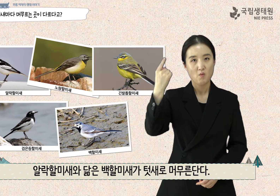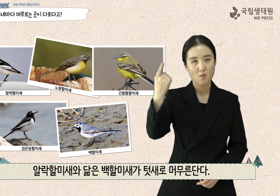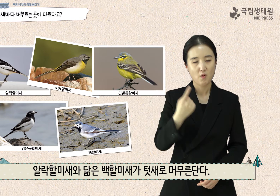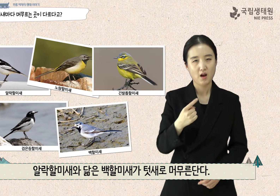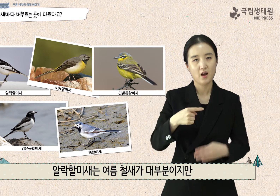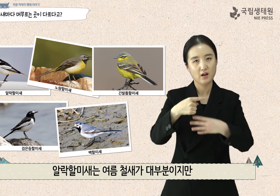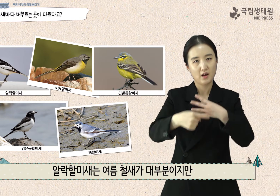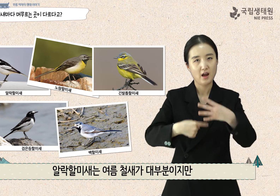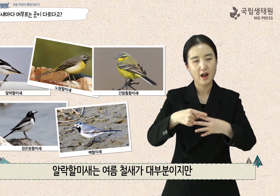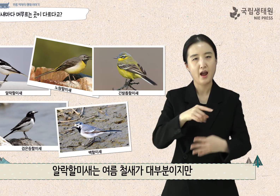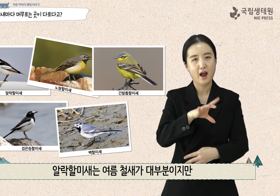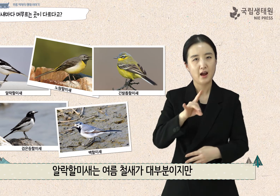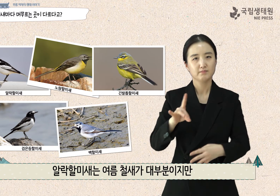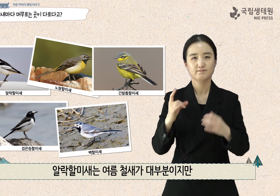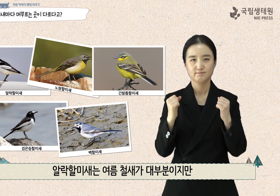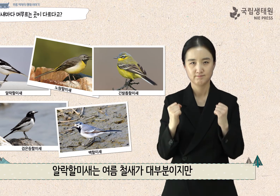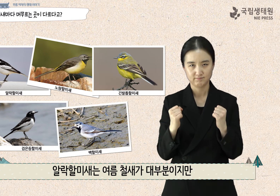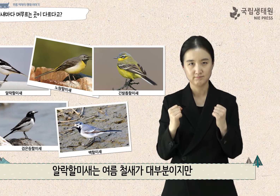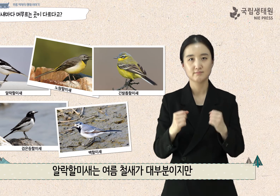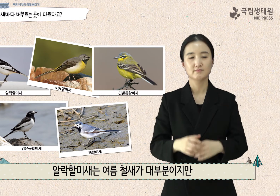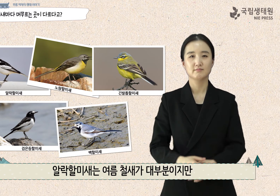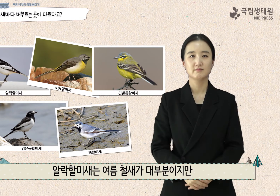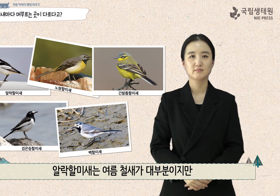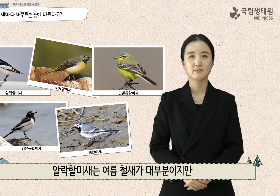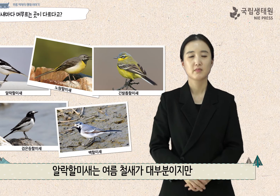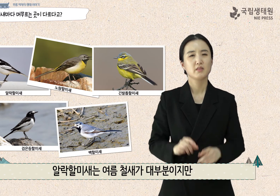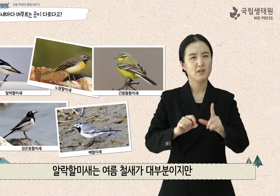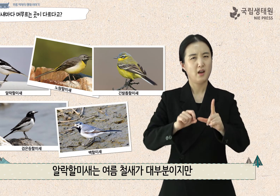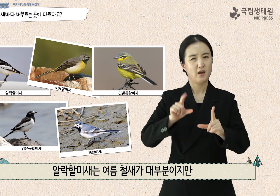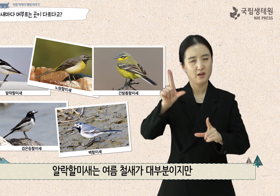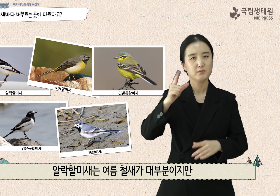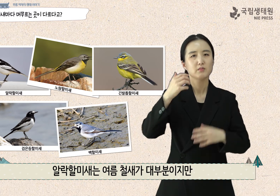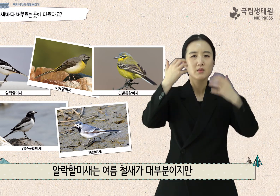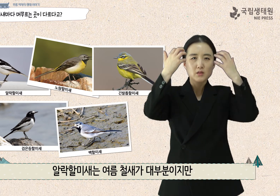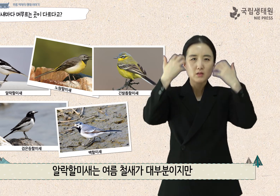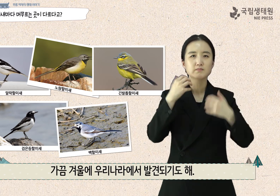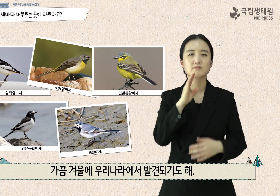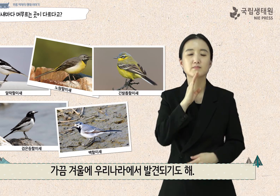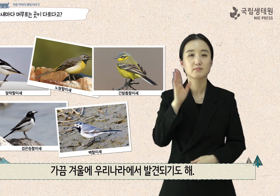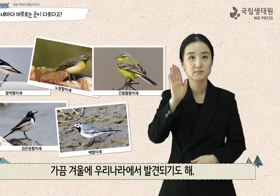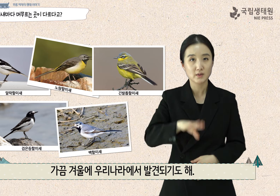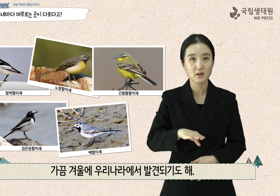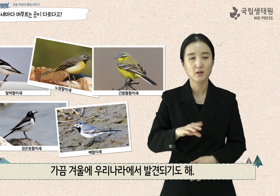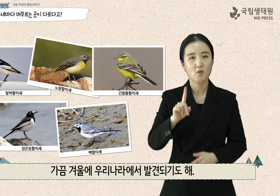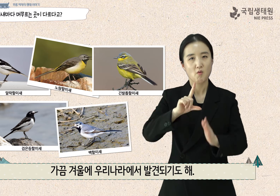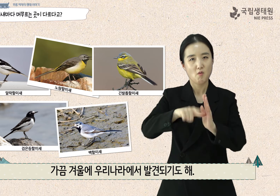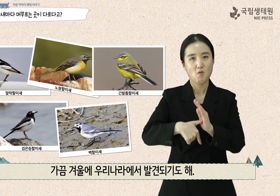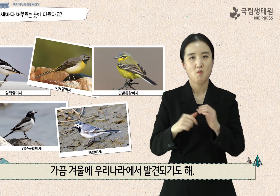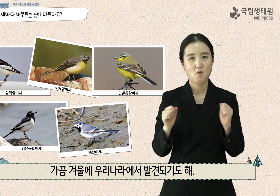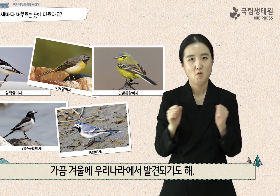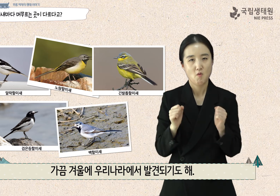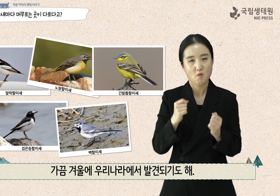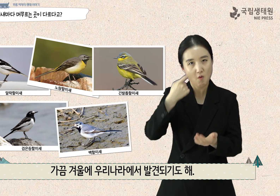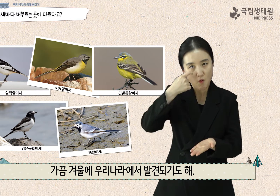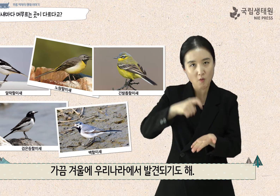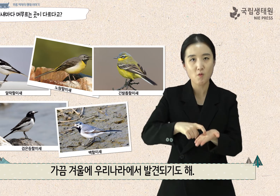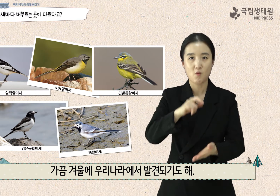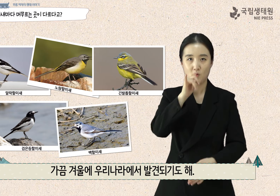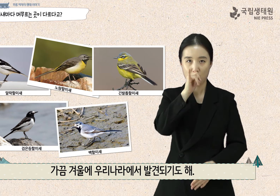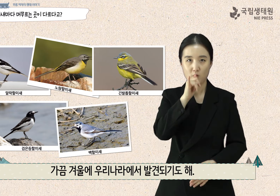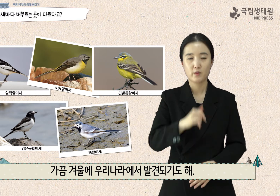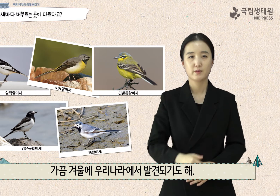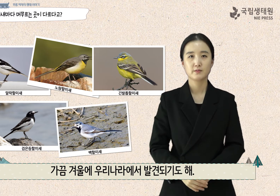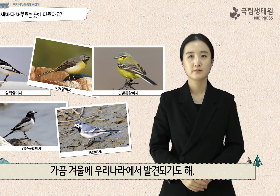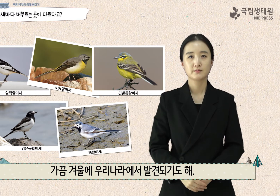알락 할미새는 여름철새가 대부분이지만 가끔 겨울에 우리나라에서